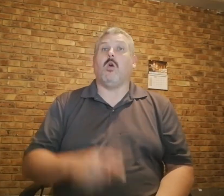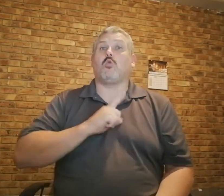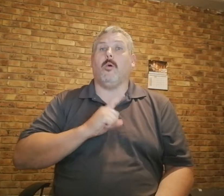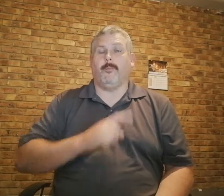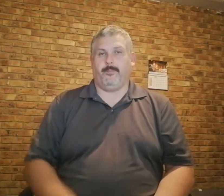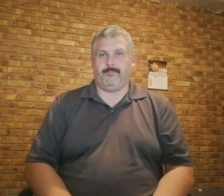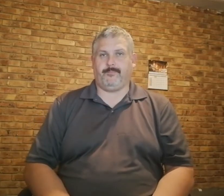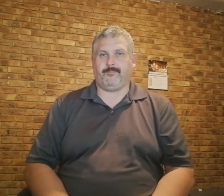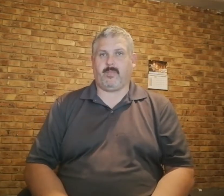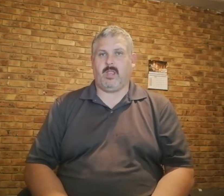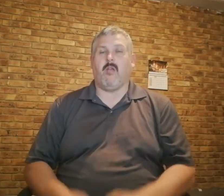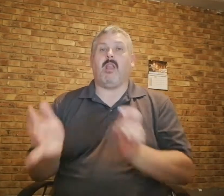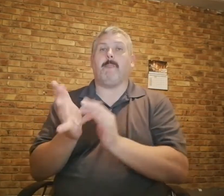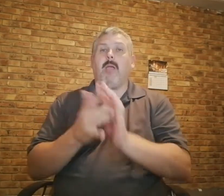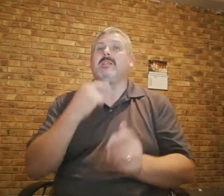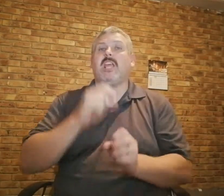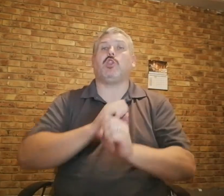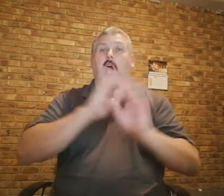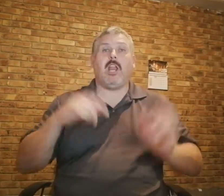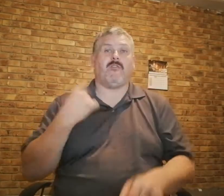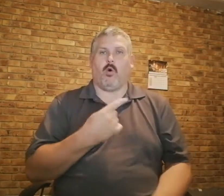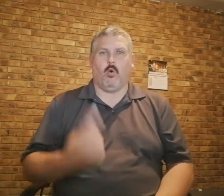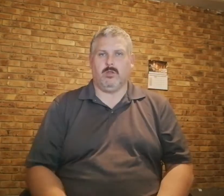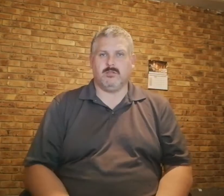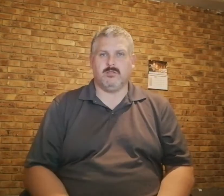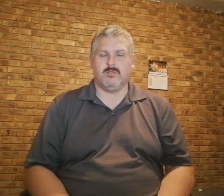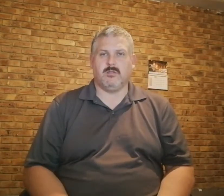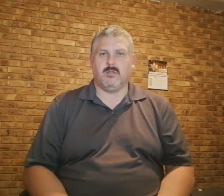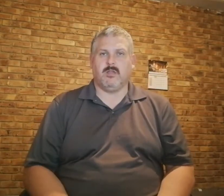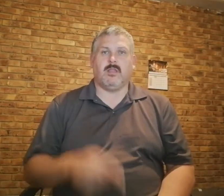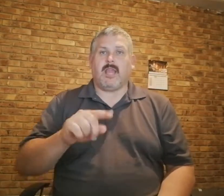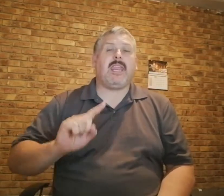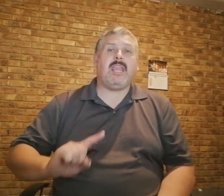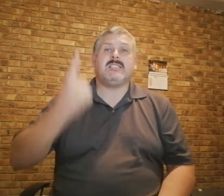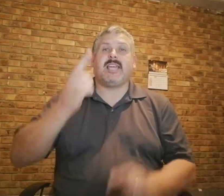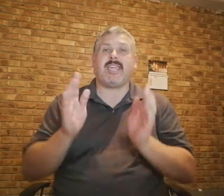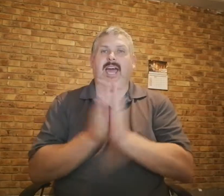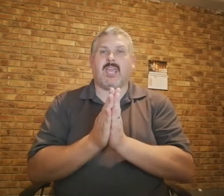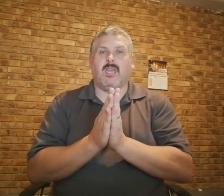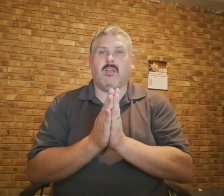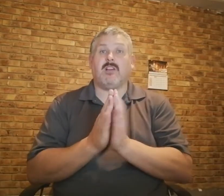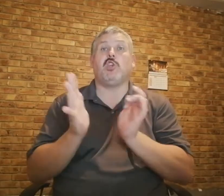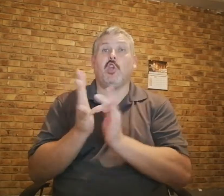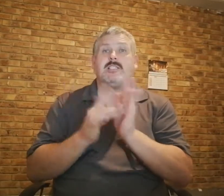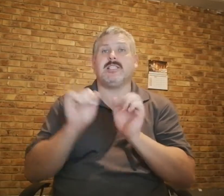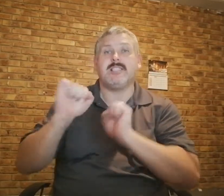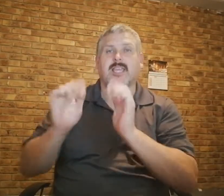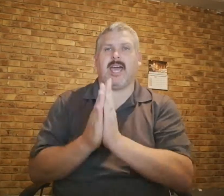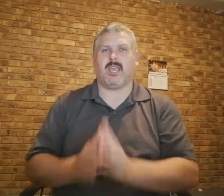Hoekom? An die Bijbel sê, duidelik vir ons. Dat die eerste kijk, was Jesus' kijk.